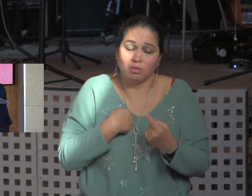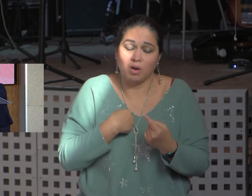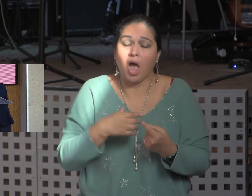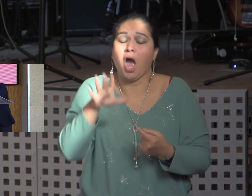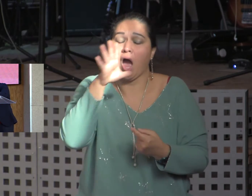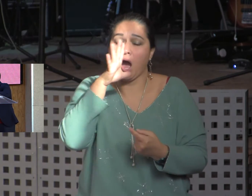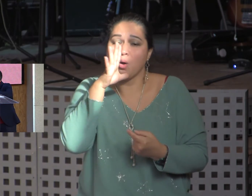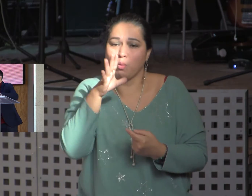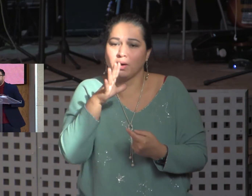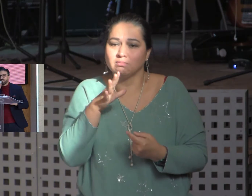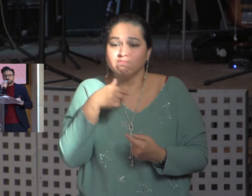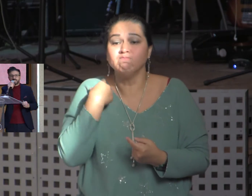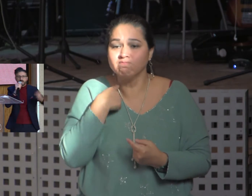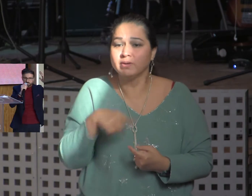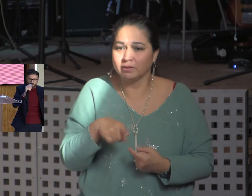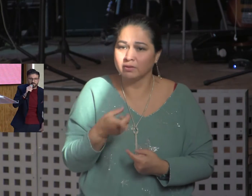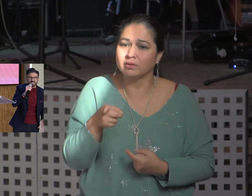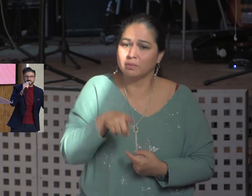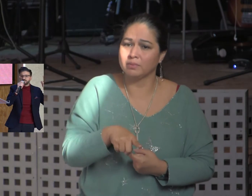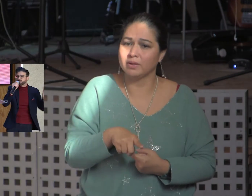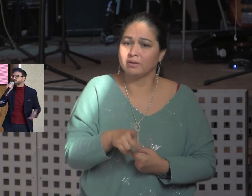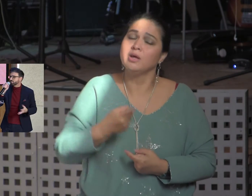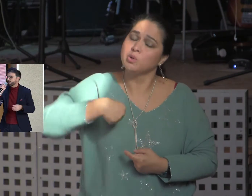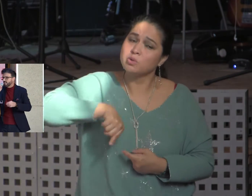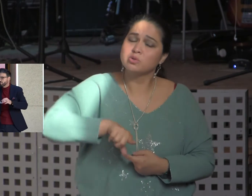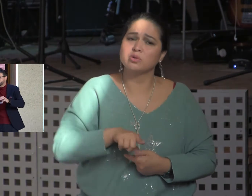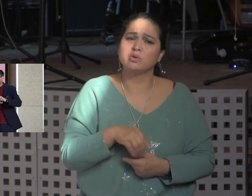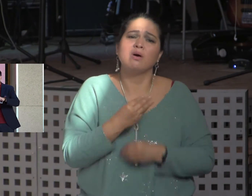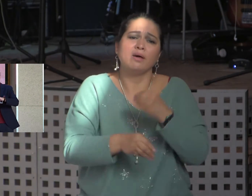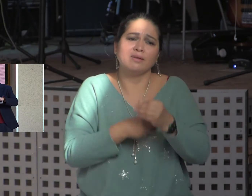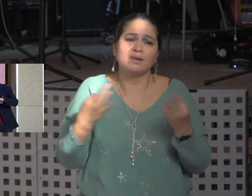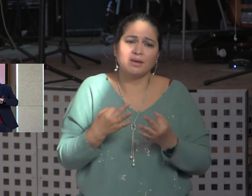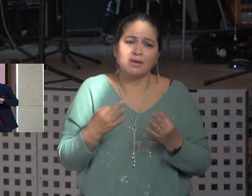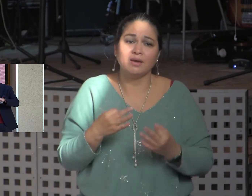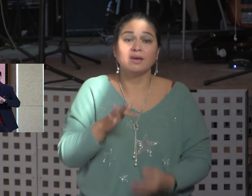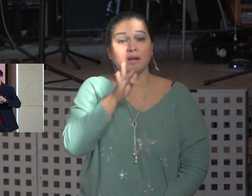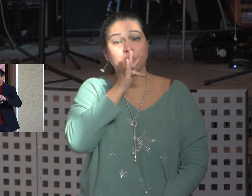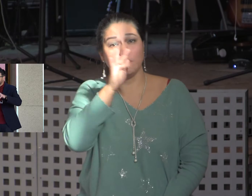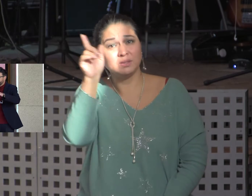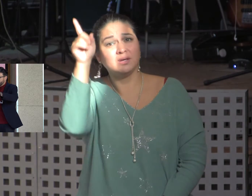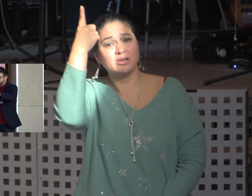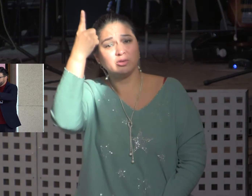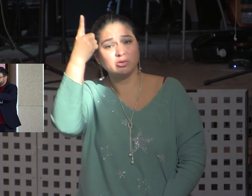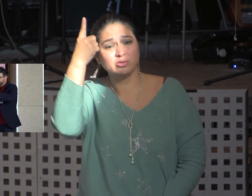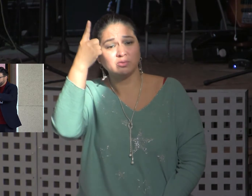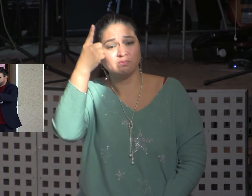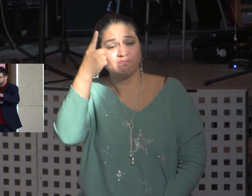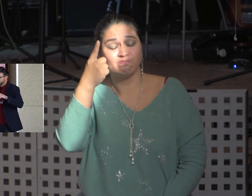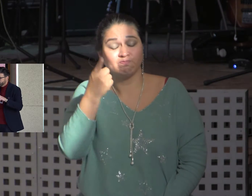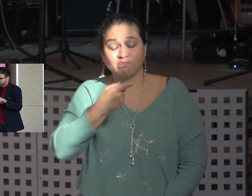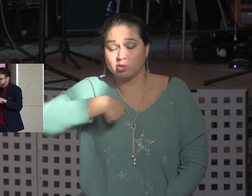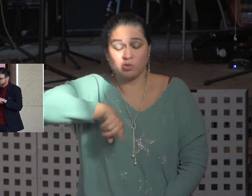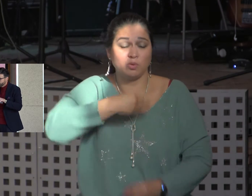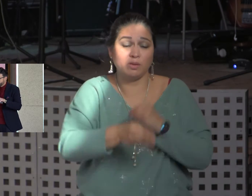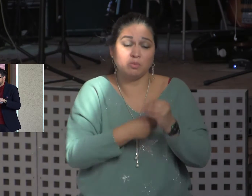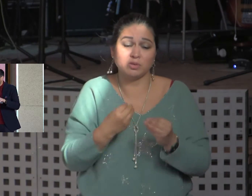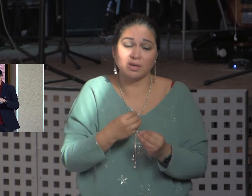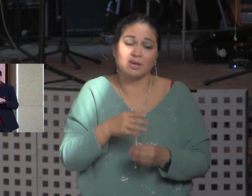Santo, y hemos dejado que la promesa de Dios para nosotros se seque.